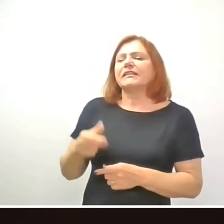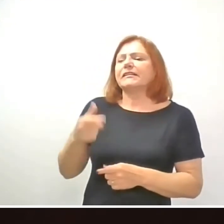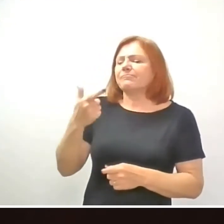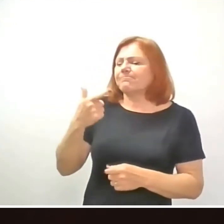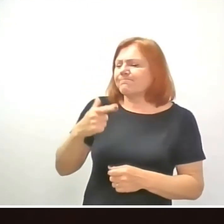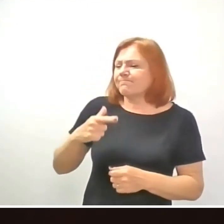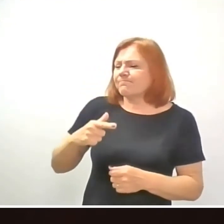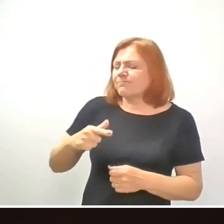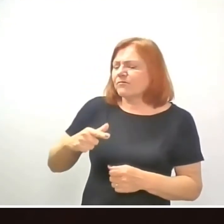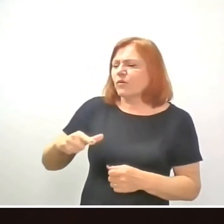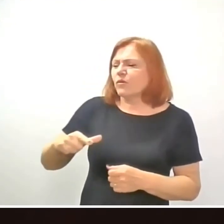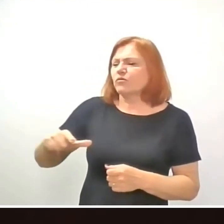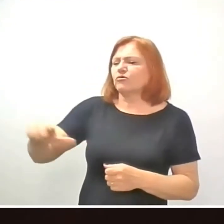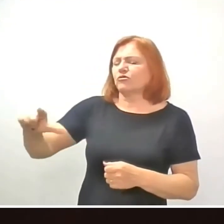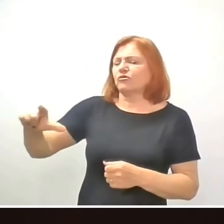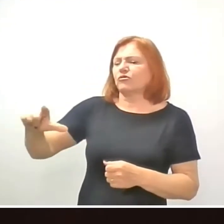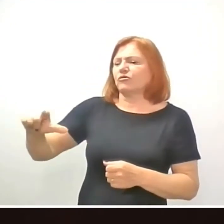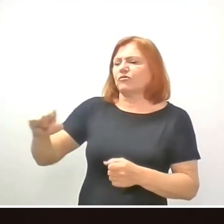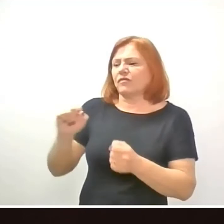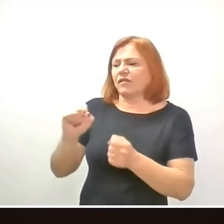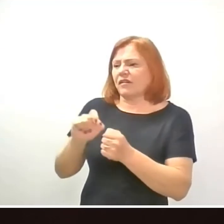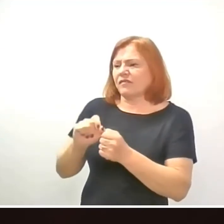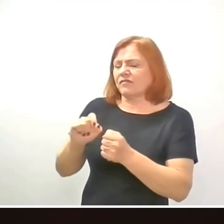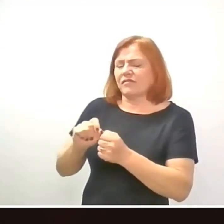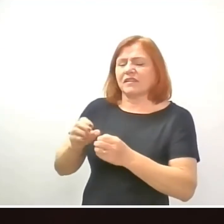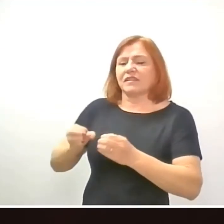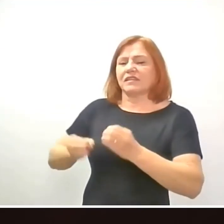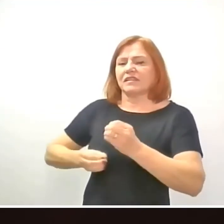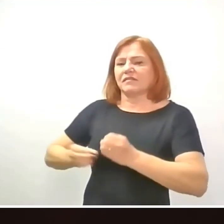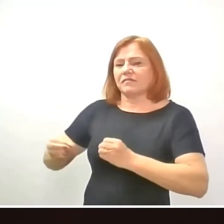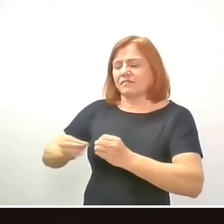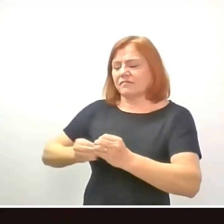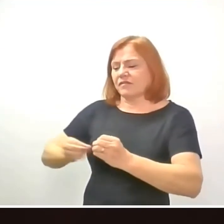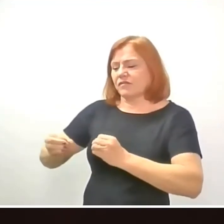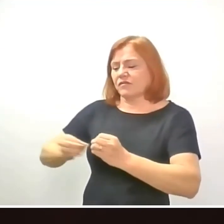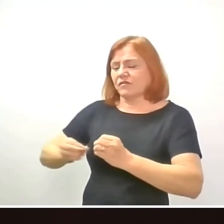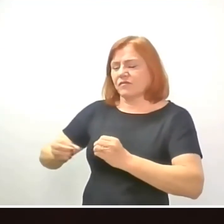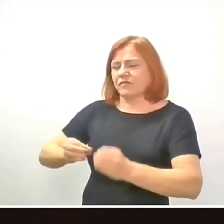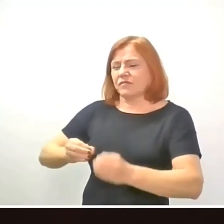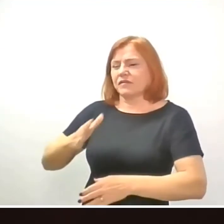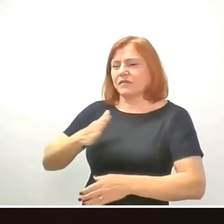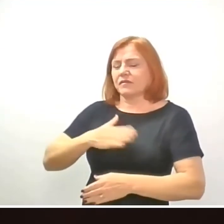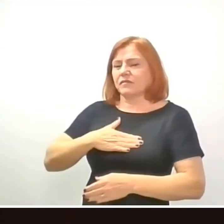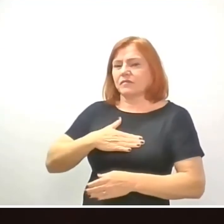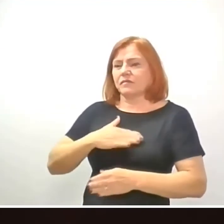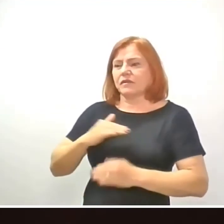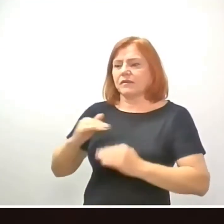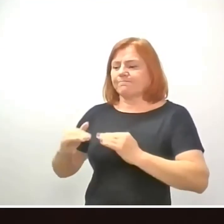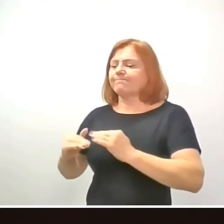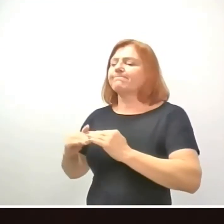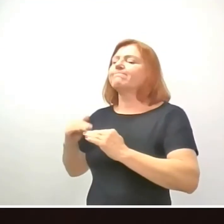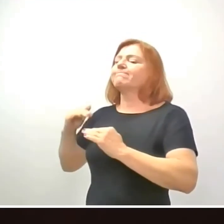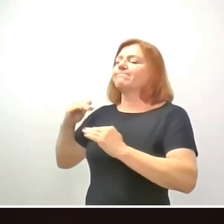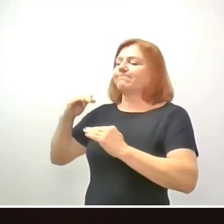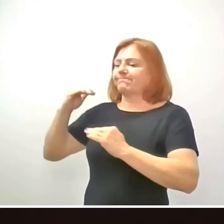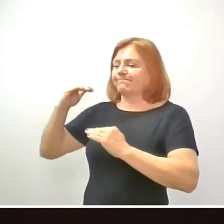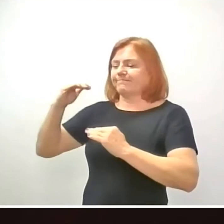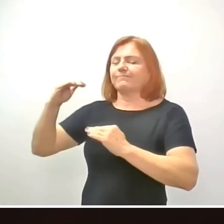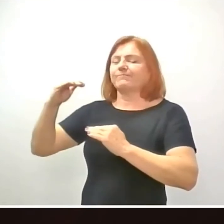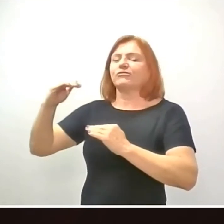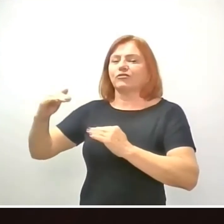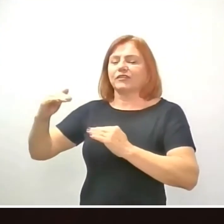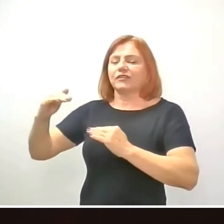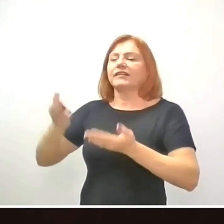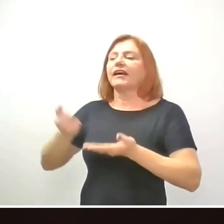as minhas obras, né? Eu lhe darei autoridade sobre as nações. Ó Senhor